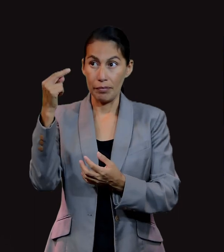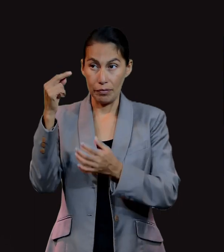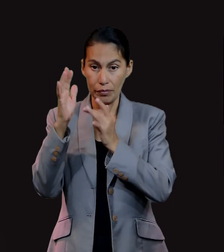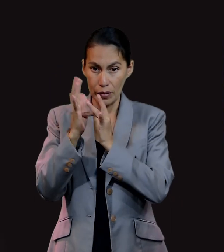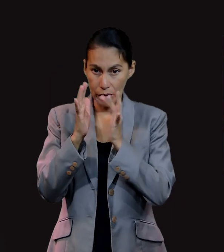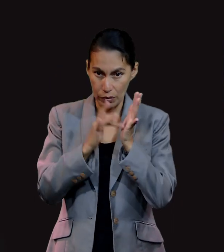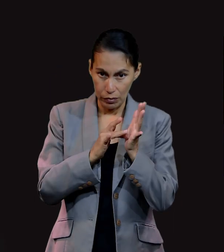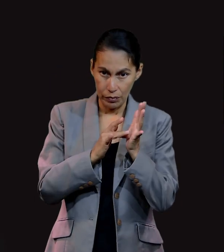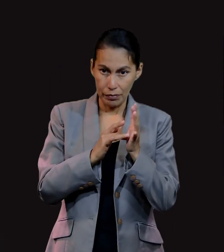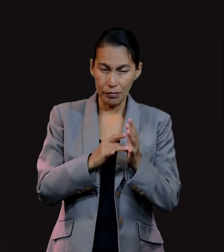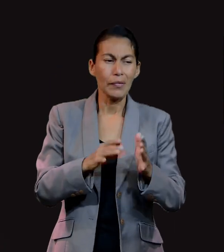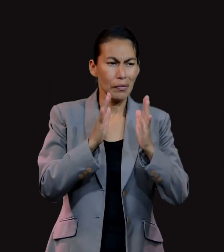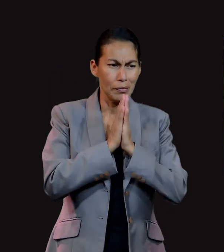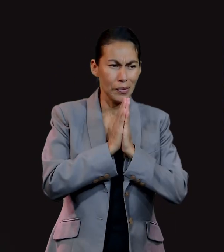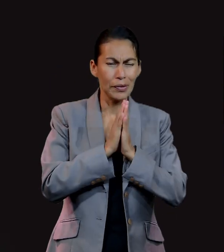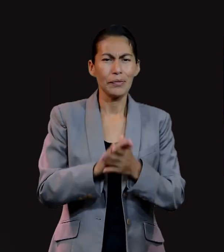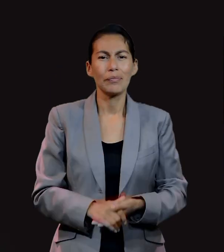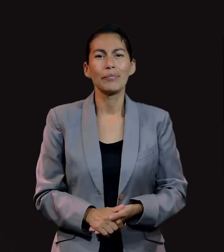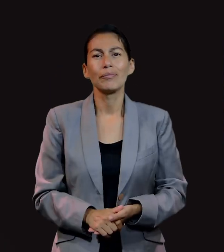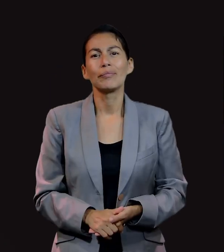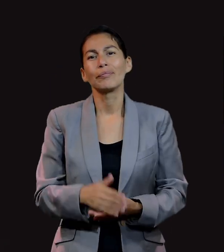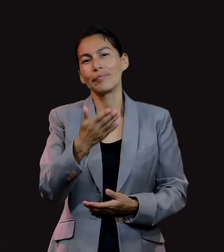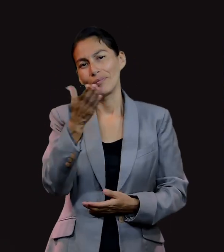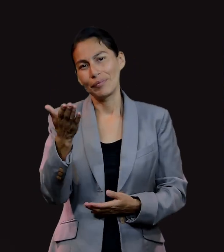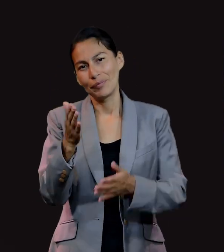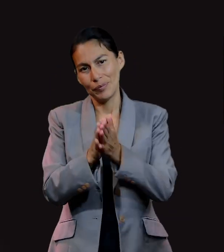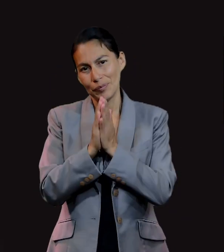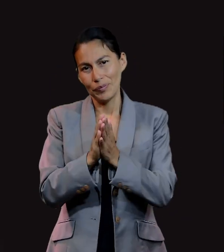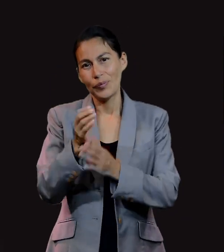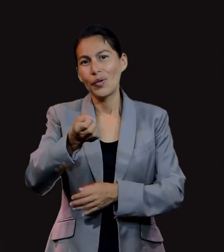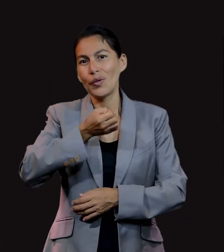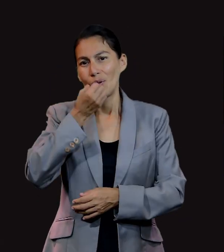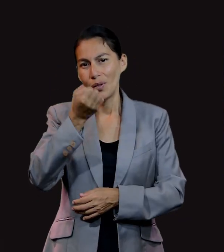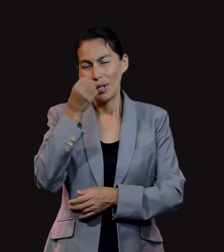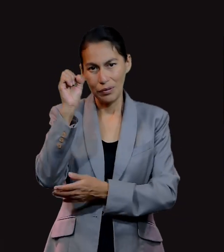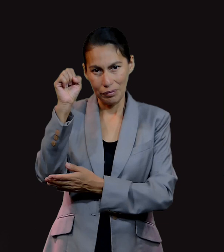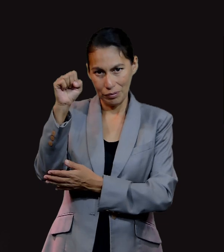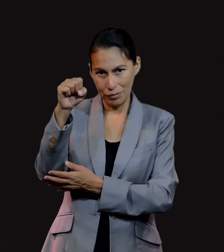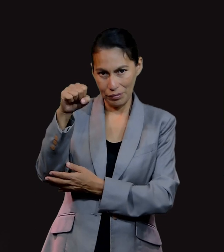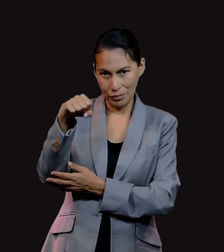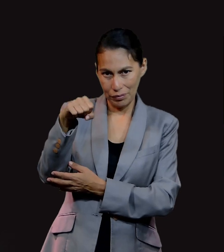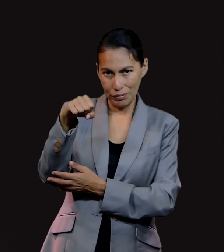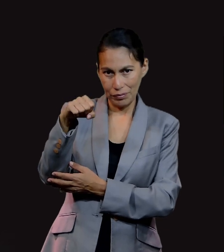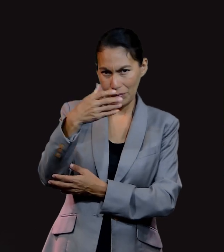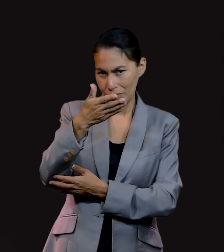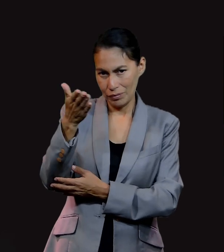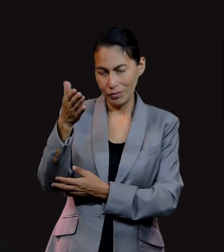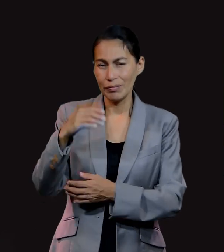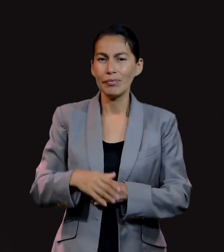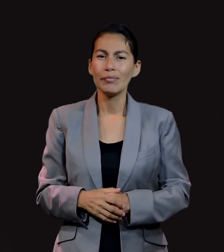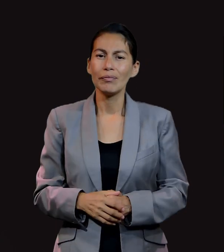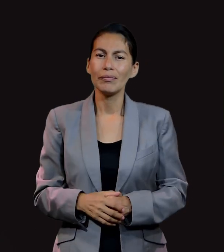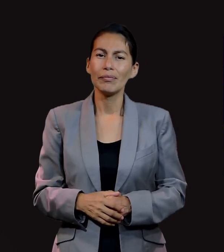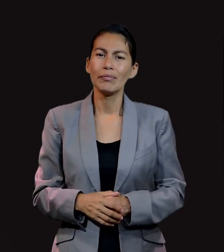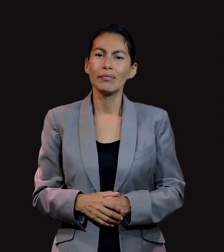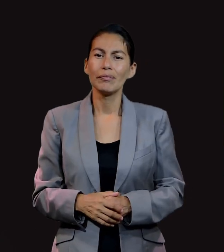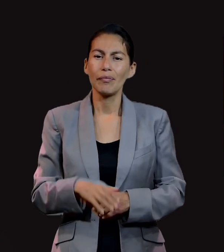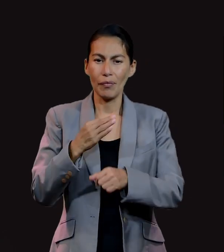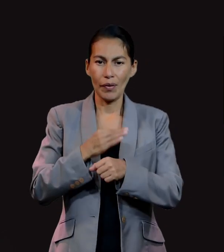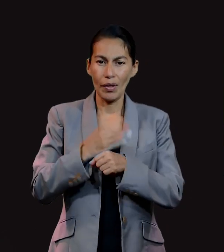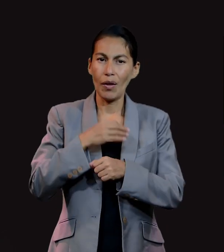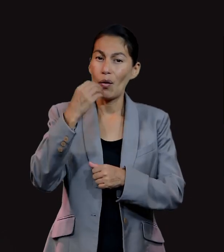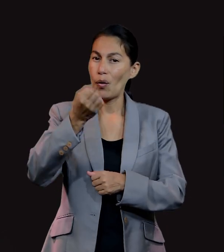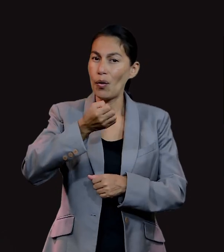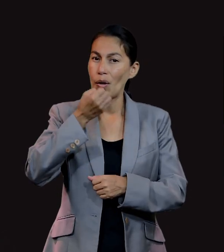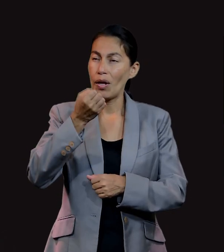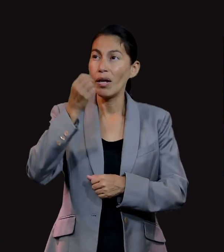nombre de Jesús Amén Vamos a orar Les pido por favor que inclinen su rostro Donde quiera que estén Vamos